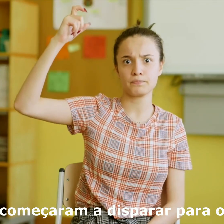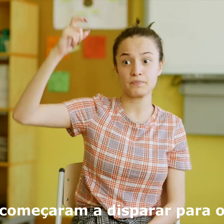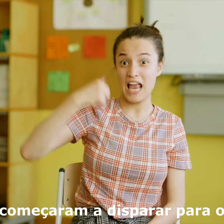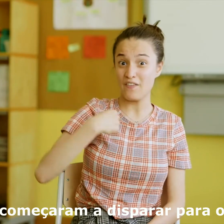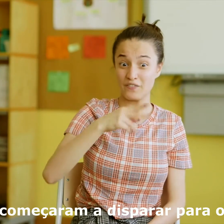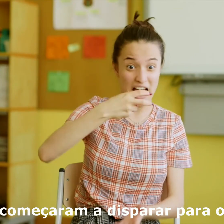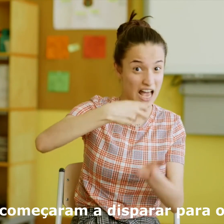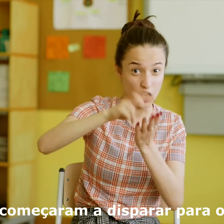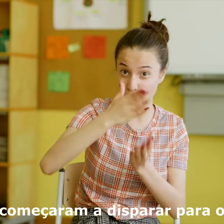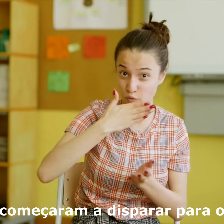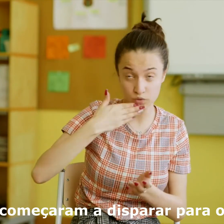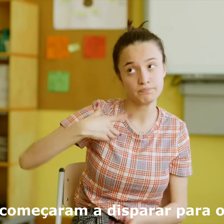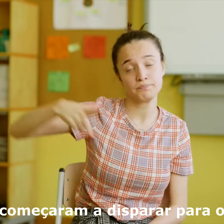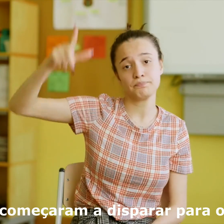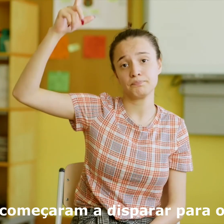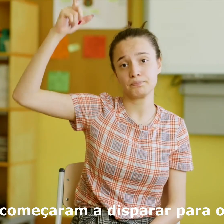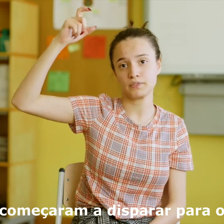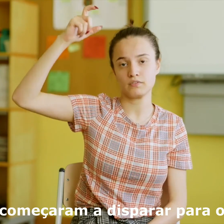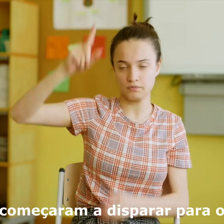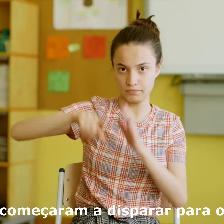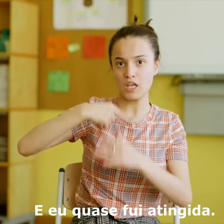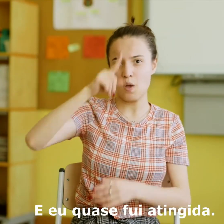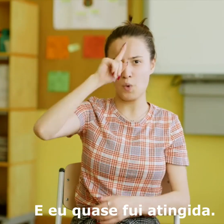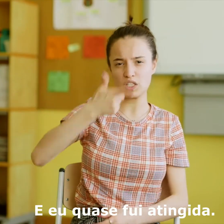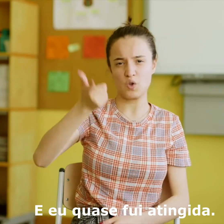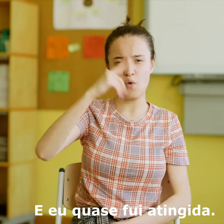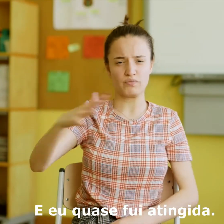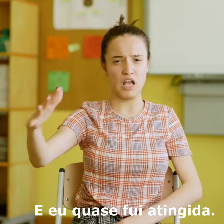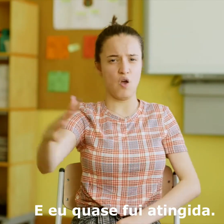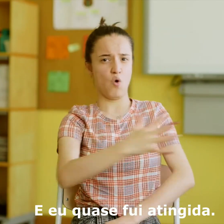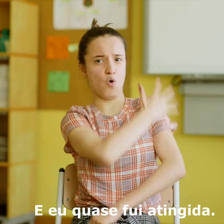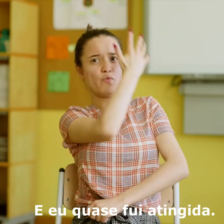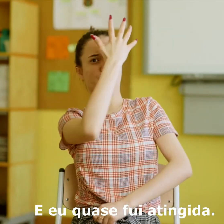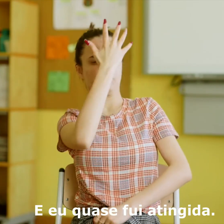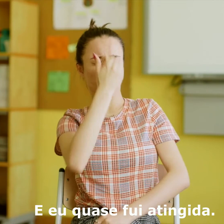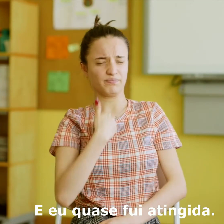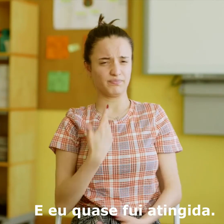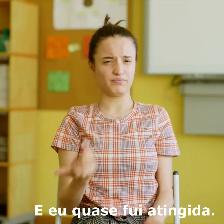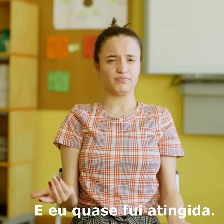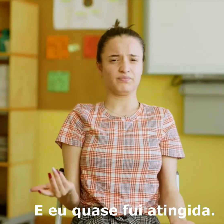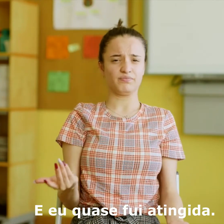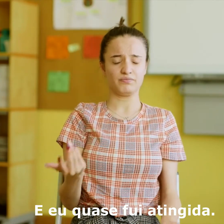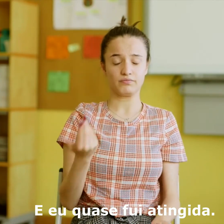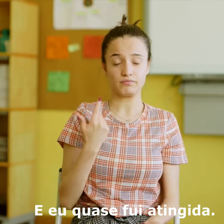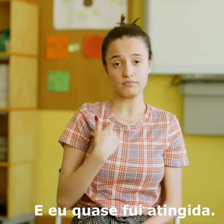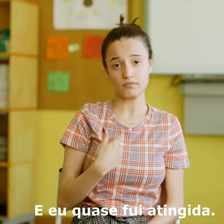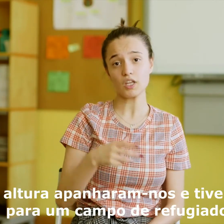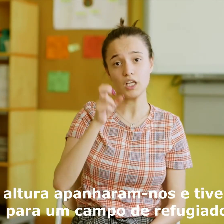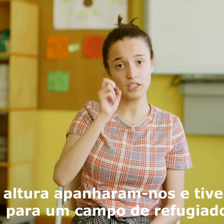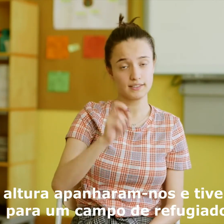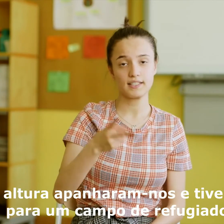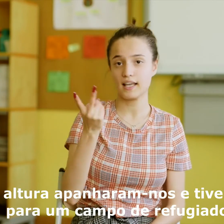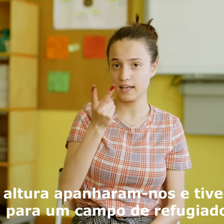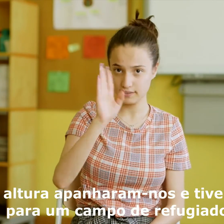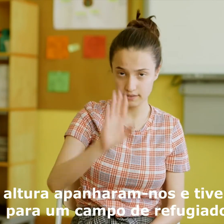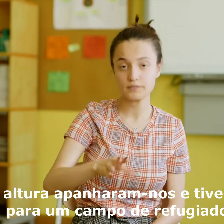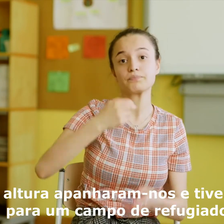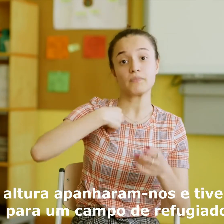ar. Continuou a disparar. Nós, a correr, quase fui atingida. Então nessa altura